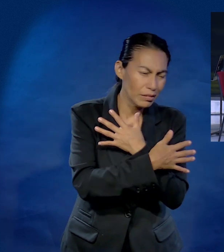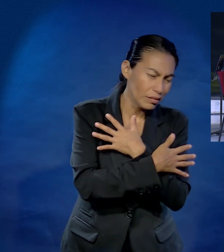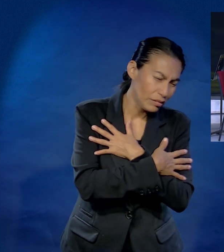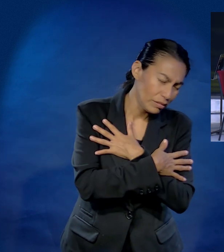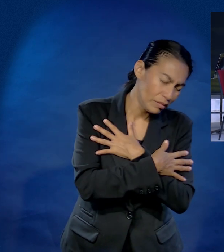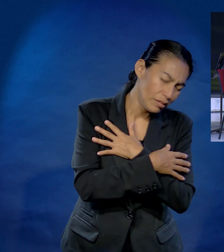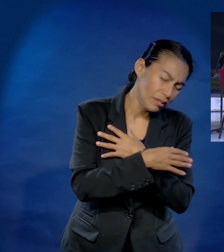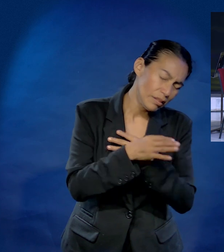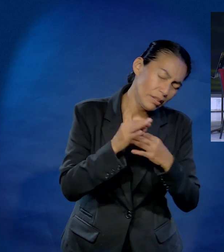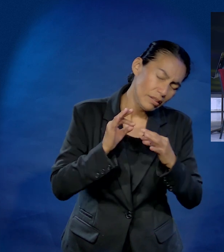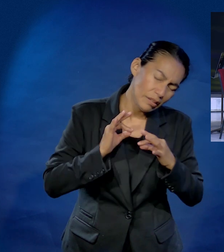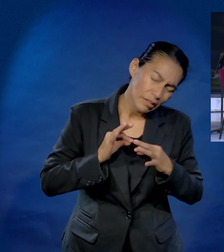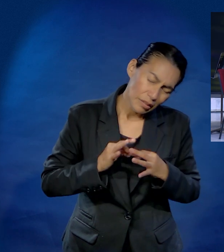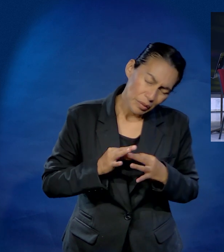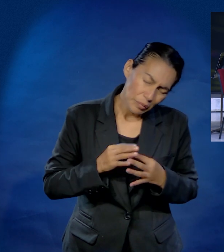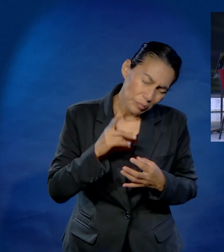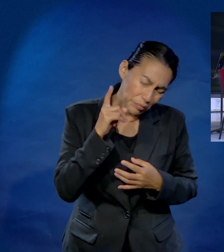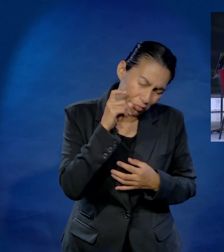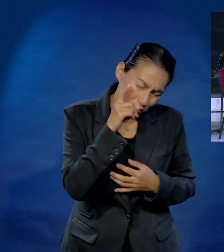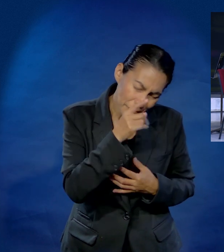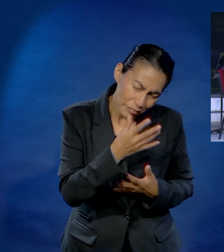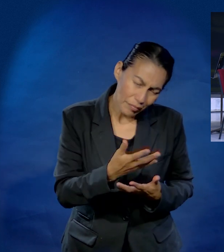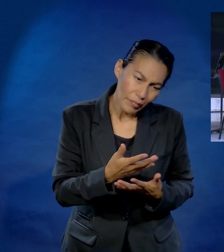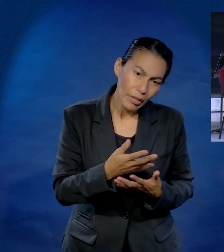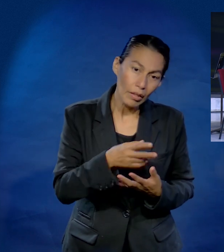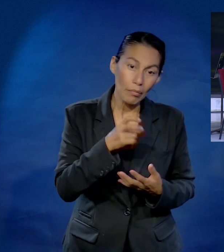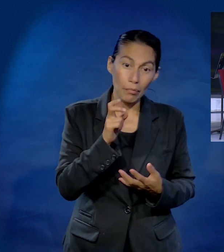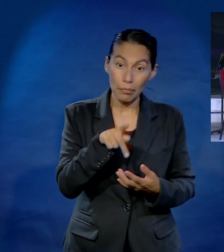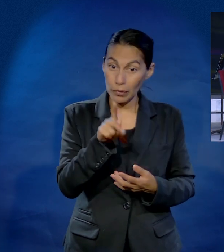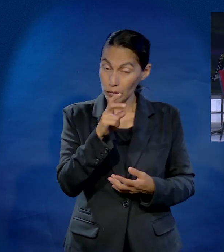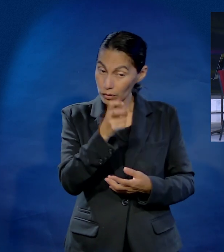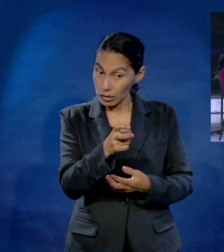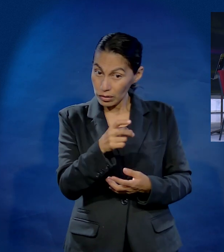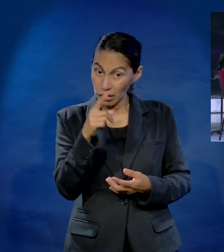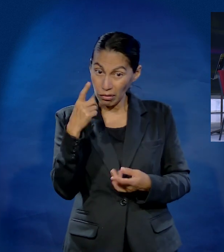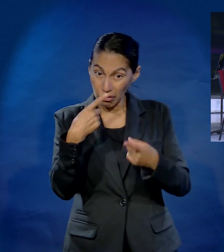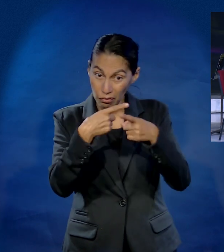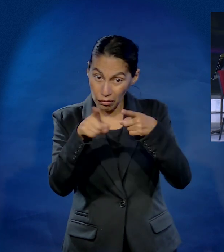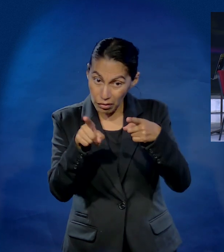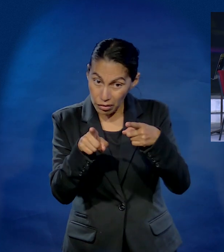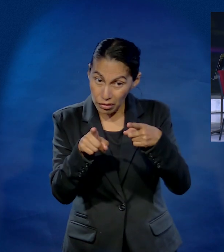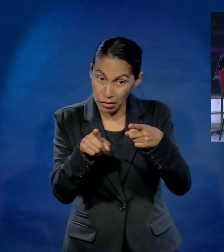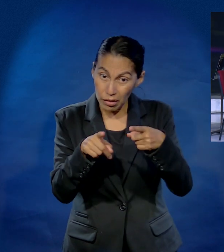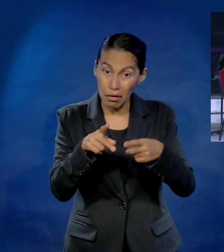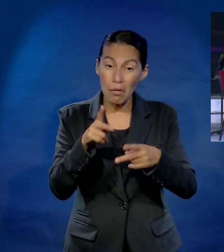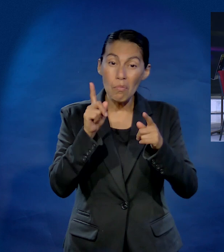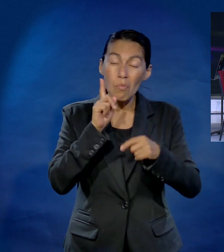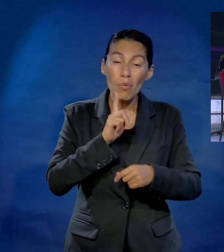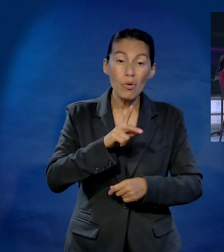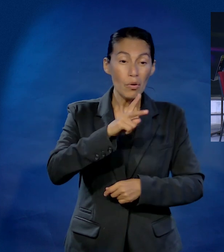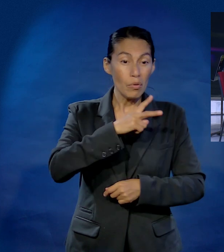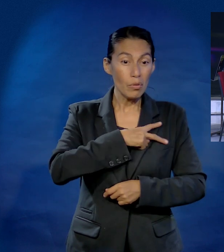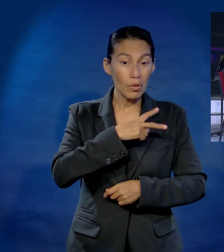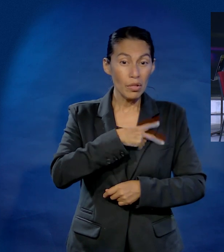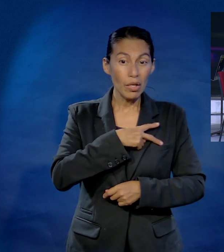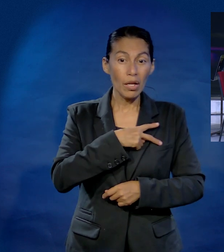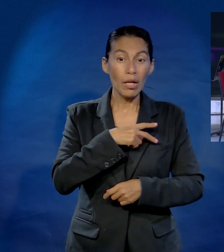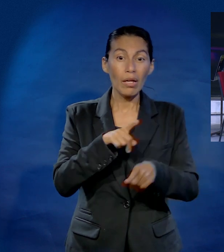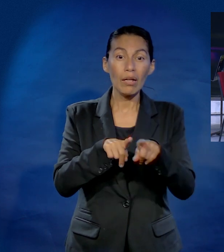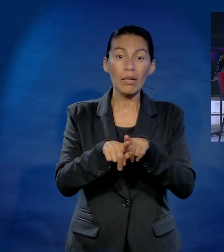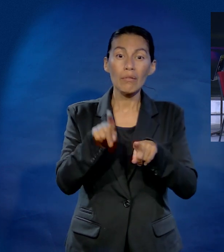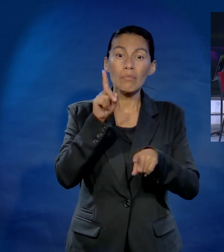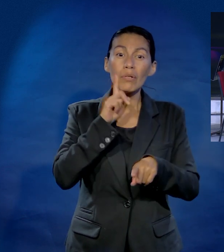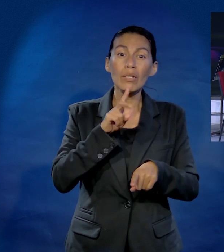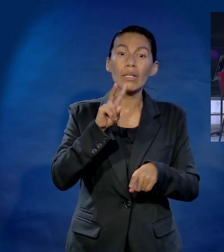lado sosteniendo sus brazos. Y ellas apenas pueden mantener el ánimo para atender todos